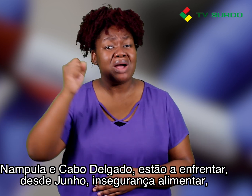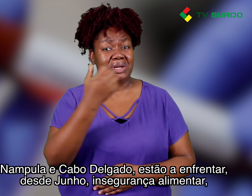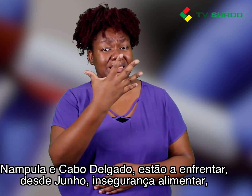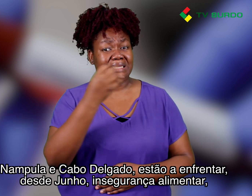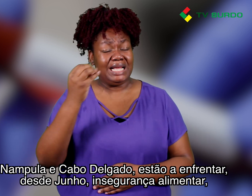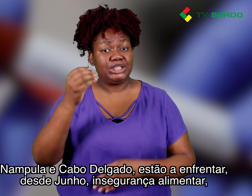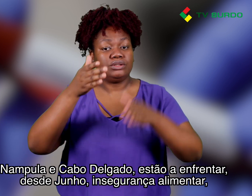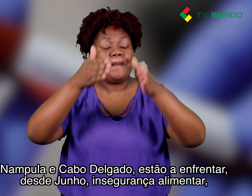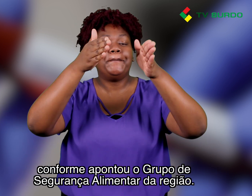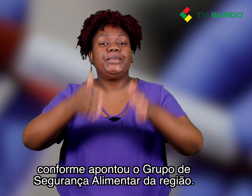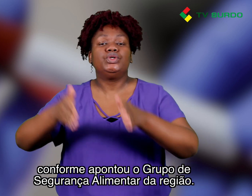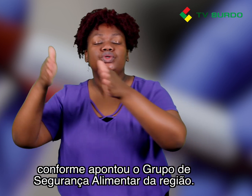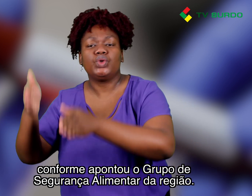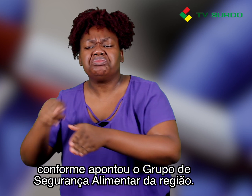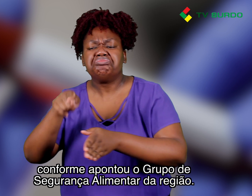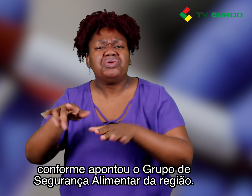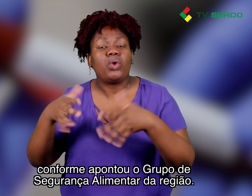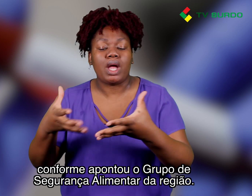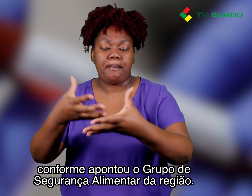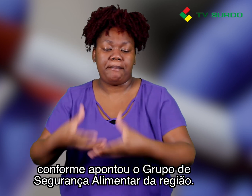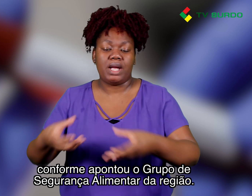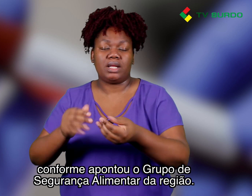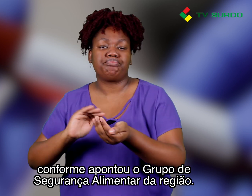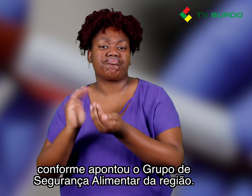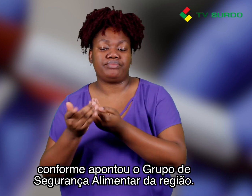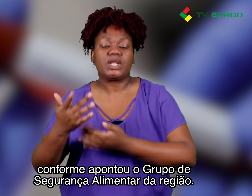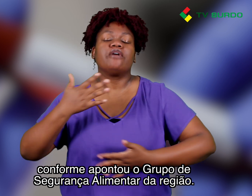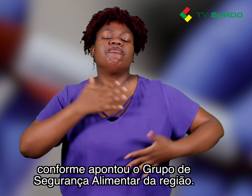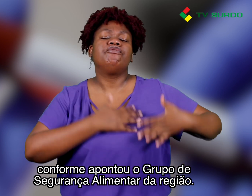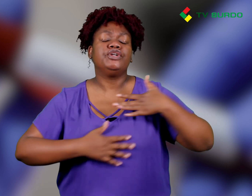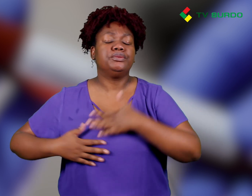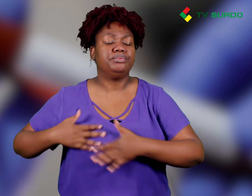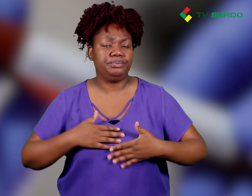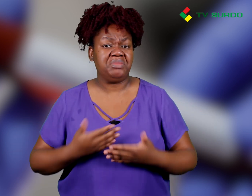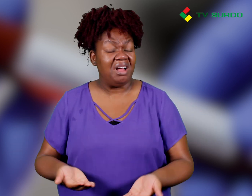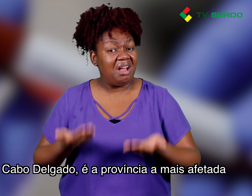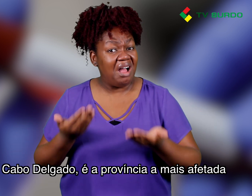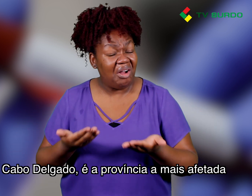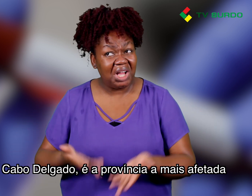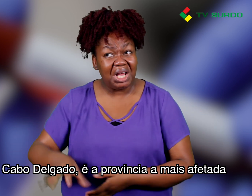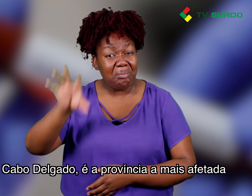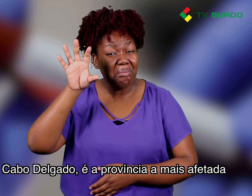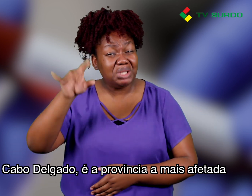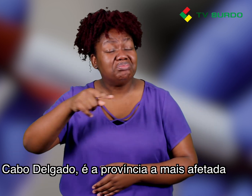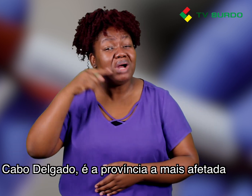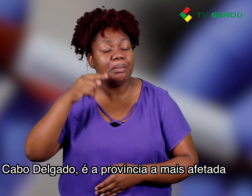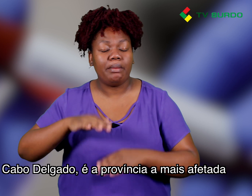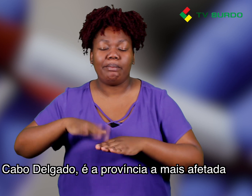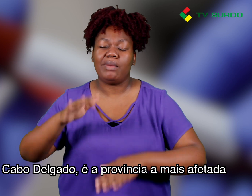insegurança alimentar, conforme apontou o Grupo de Segurança Alimentar da região. Cabo Delgado é a província mais